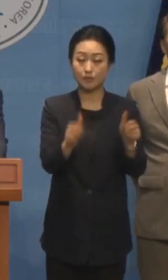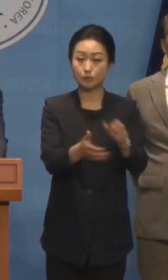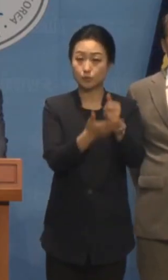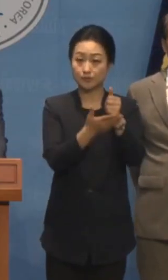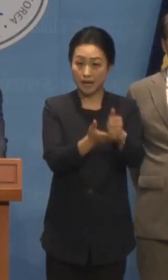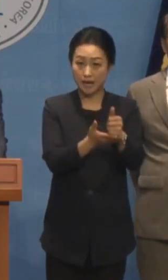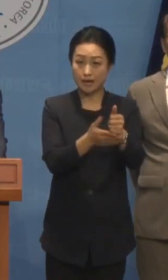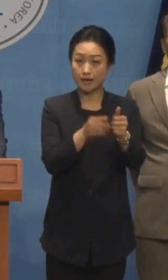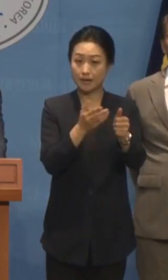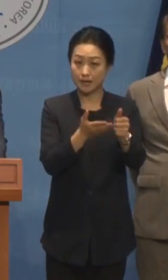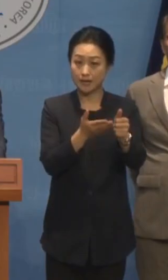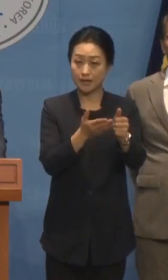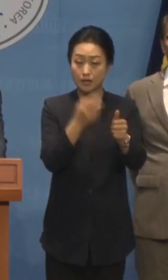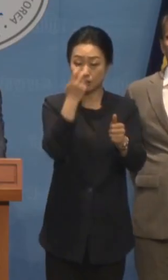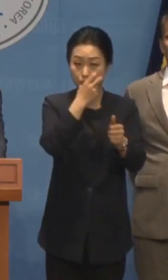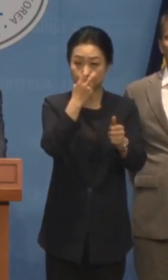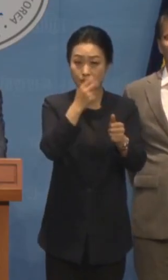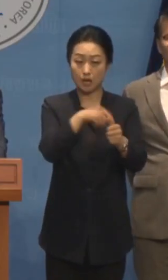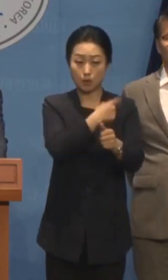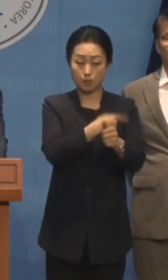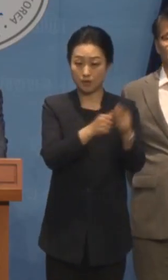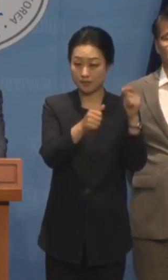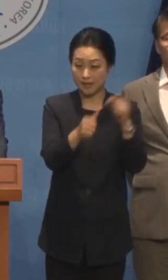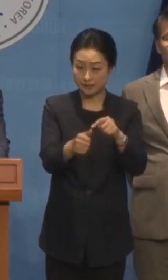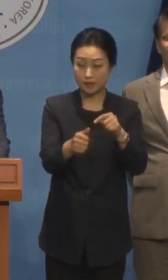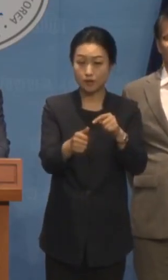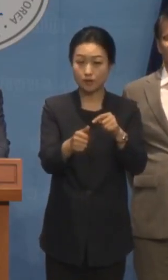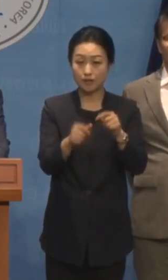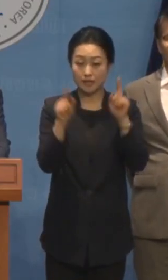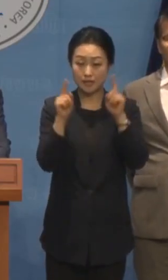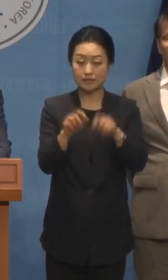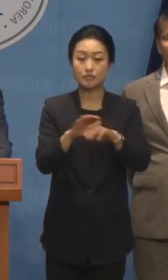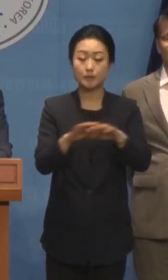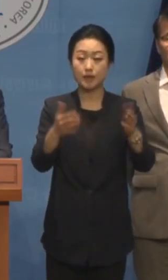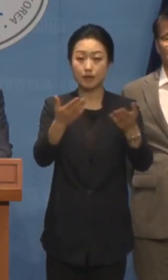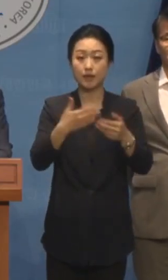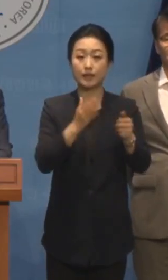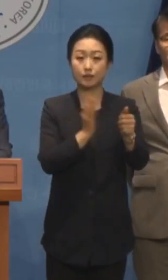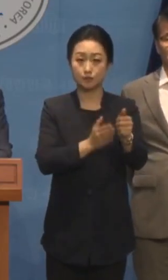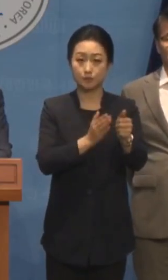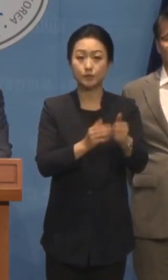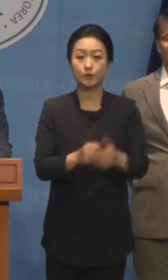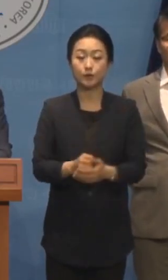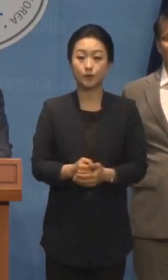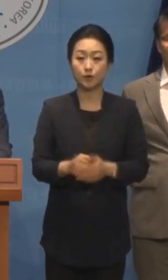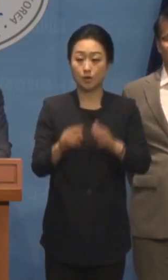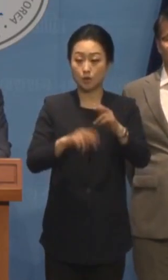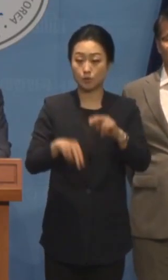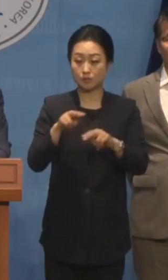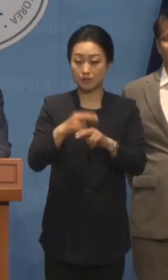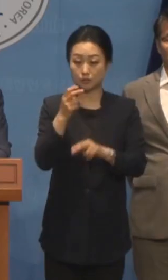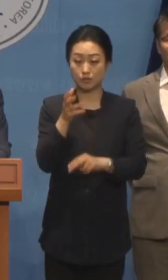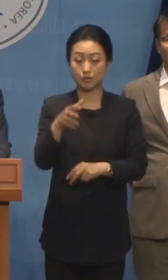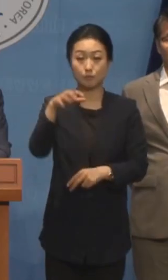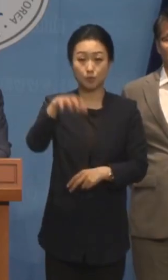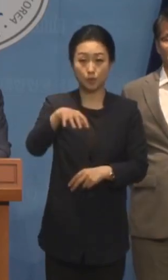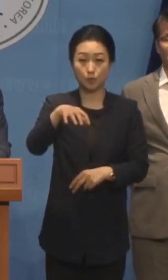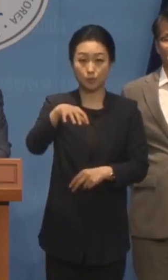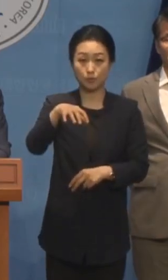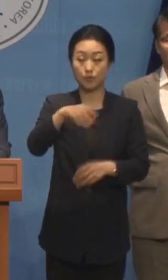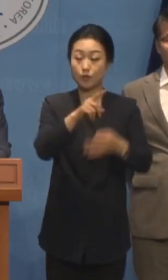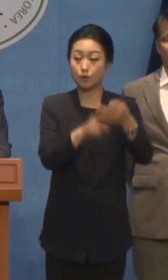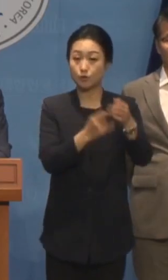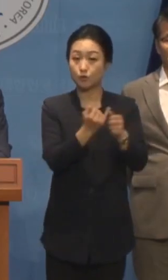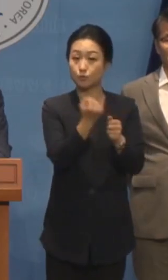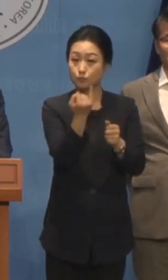총장은 수사지휘권을 행사해 국민 이용을 해소해야 할 것입니다. 이미 공수처는 명품백